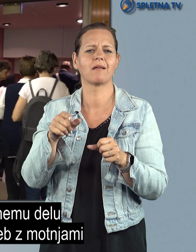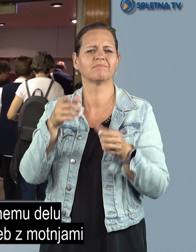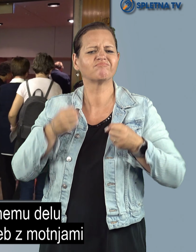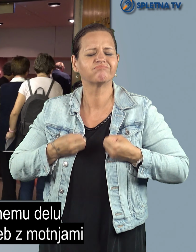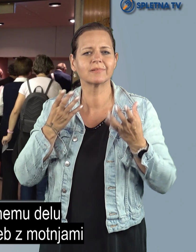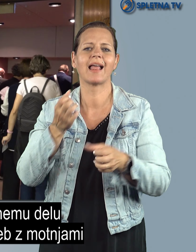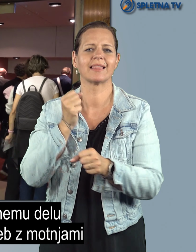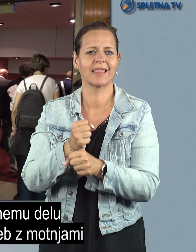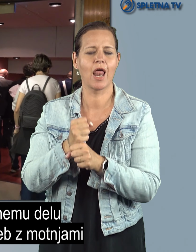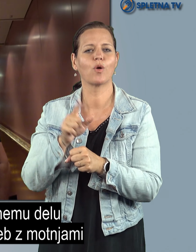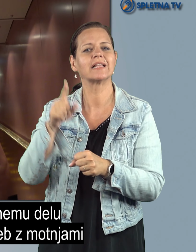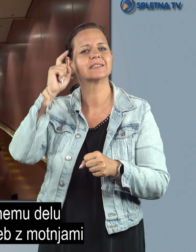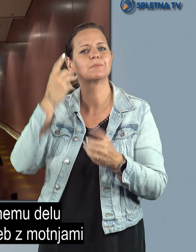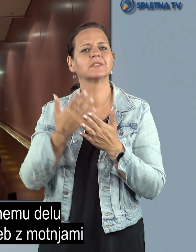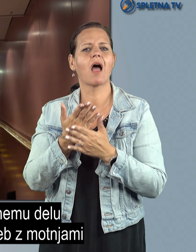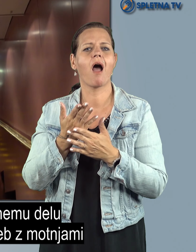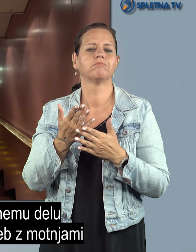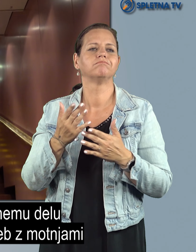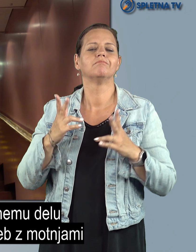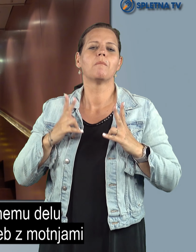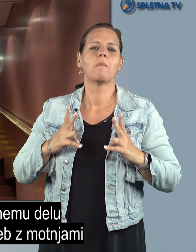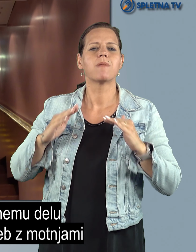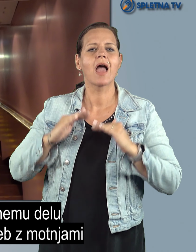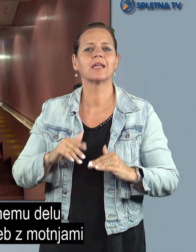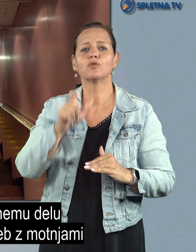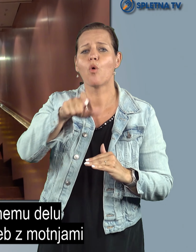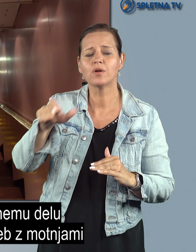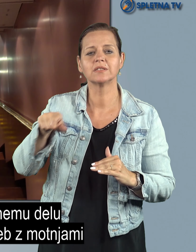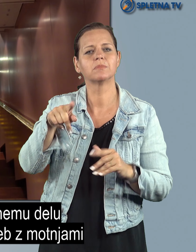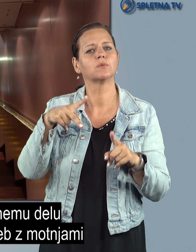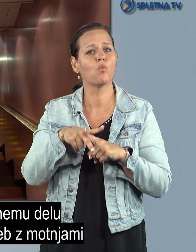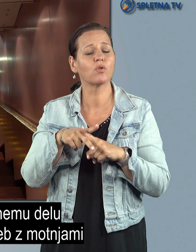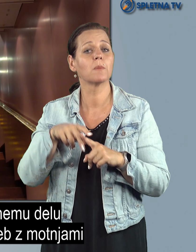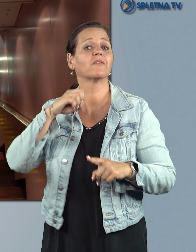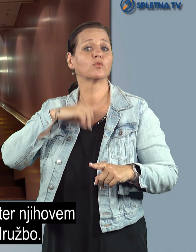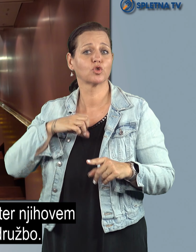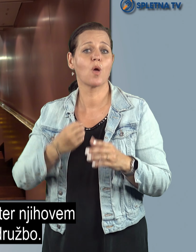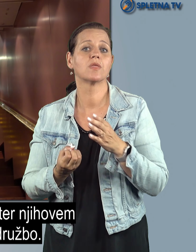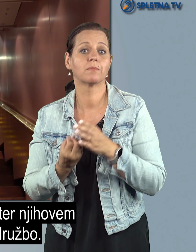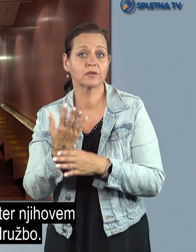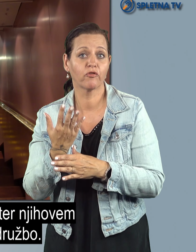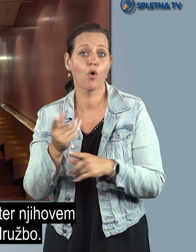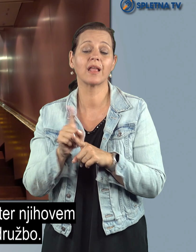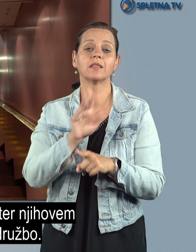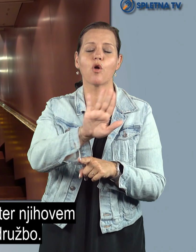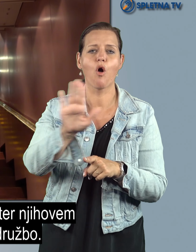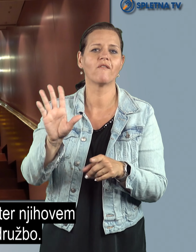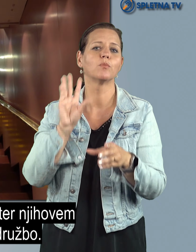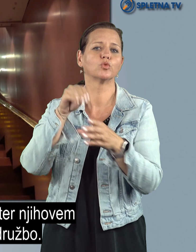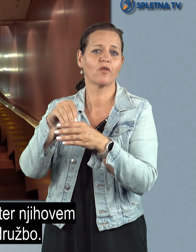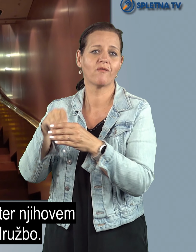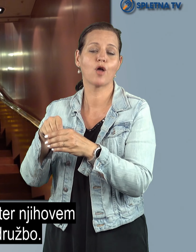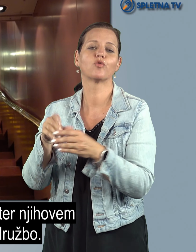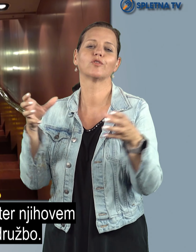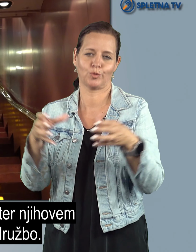blaginjo oseb z motnjami v duševnem razvoju ter njihovemu vključevanju v družbo.